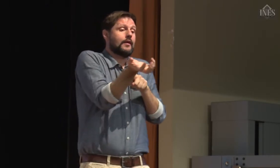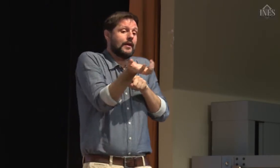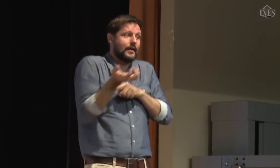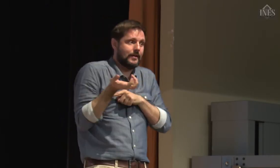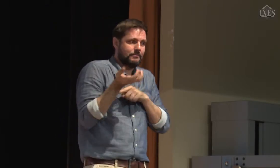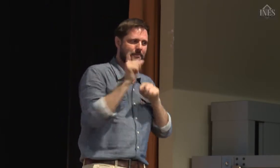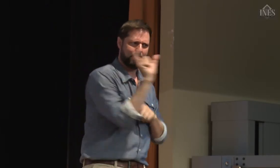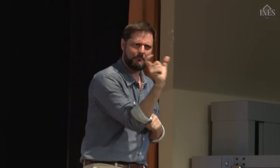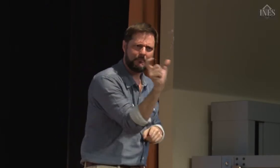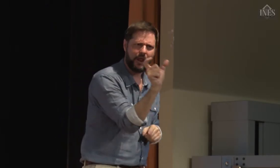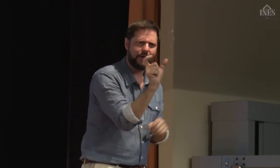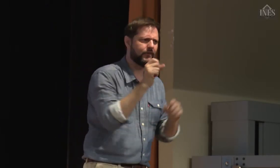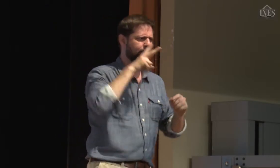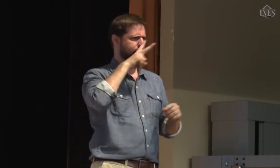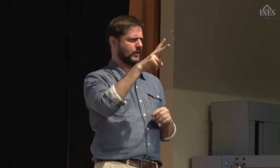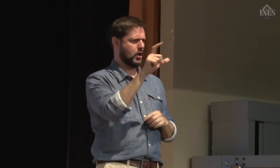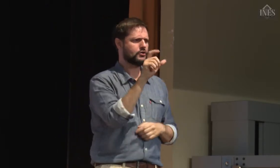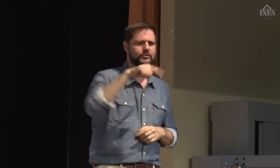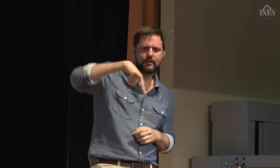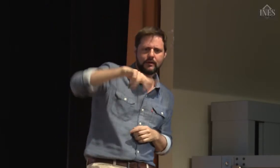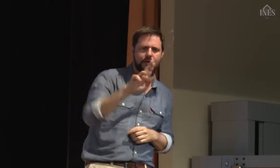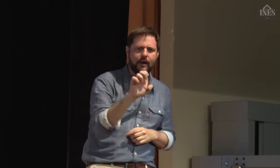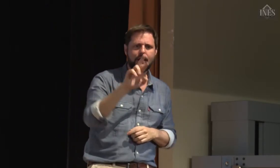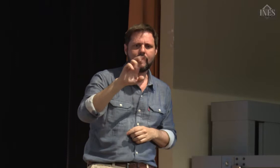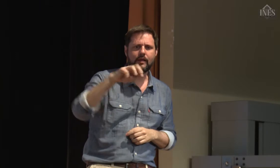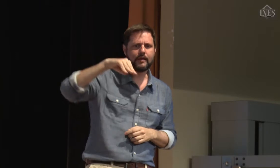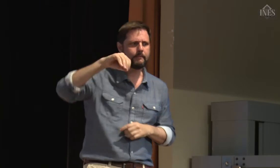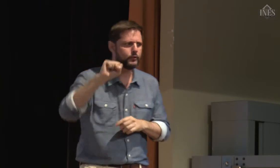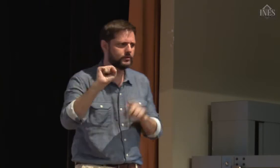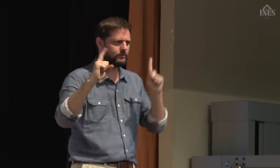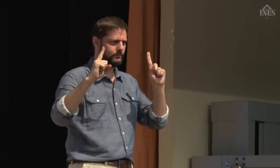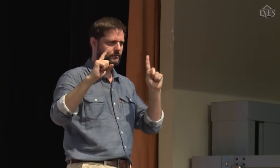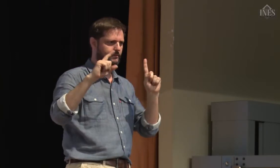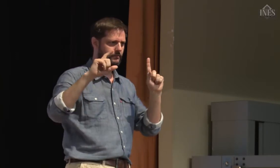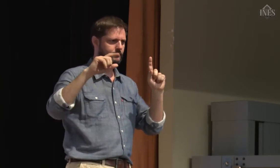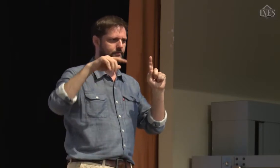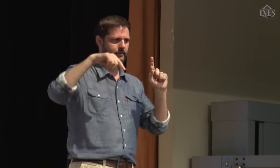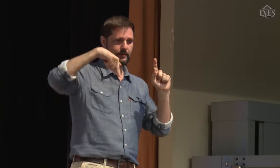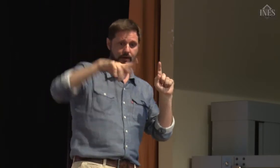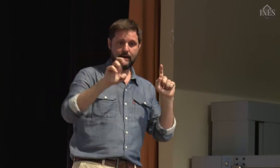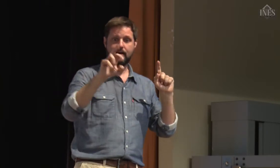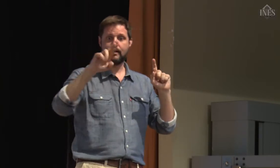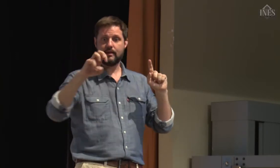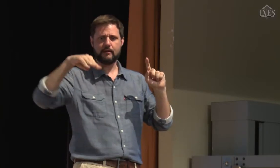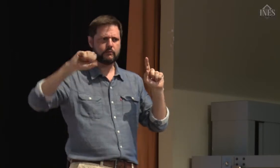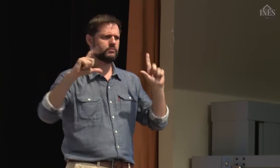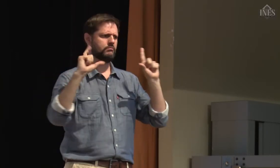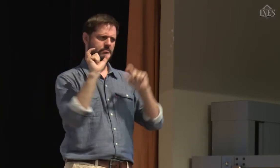e surgiram discussões de surdos, né? Então, tem assim, uma palavra forte, que é pensar. Queremos,